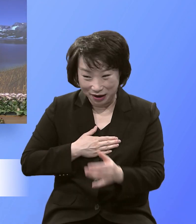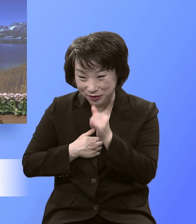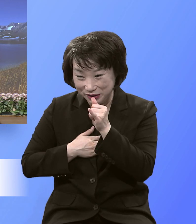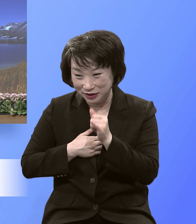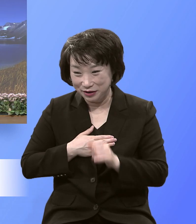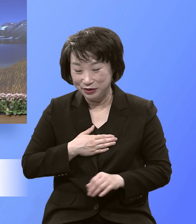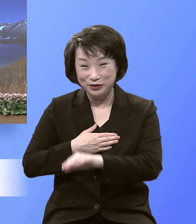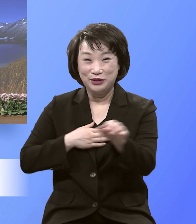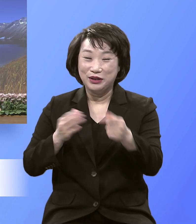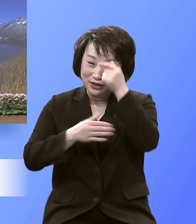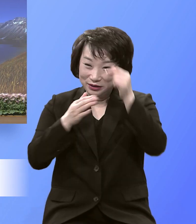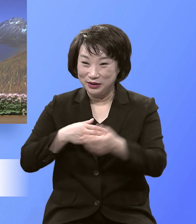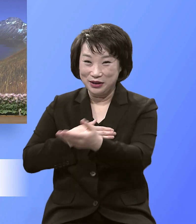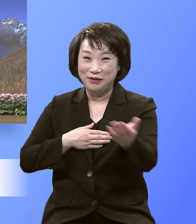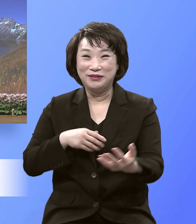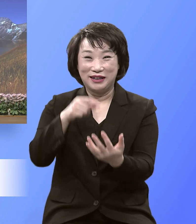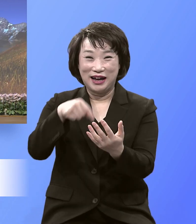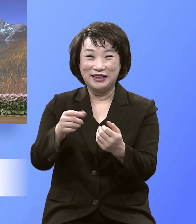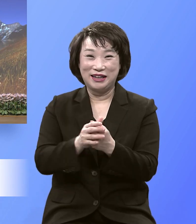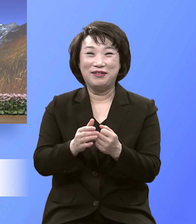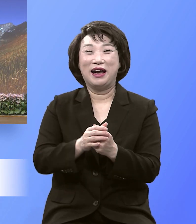여러분 우리 교회도 가르쳐줘서